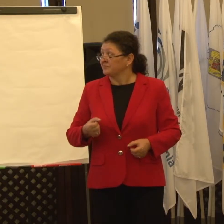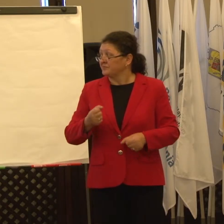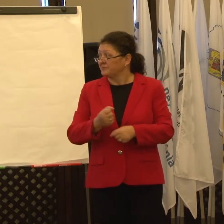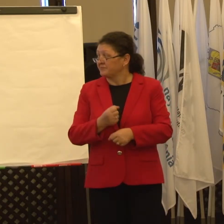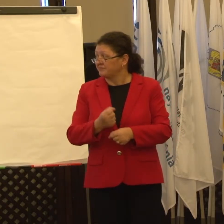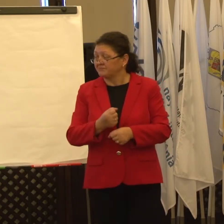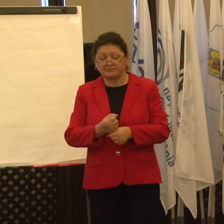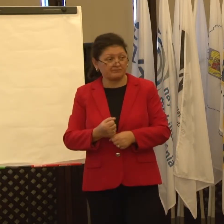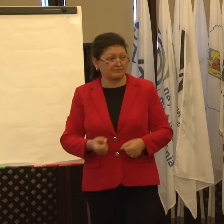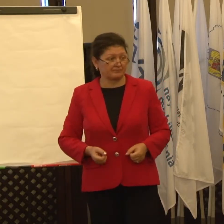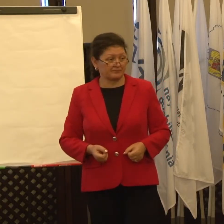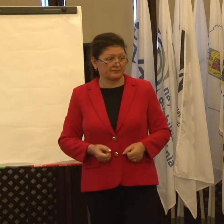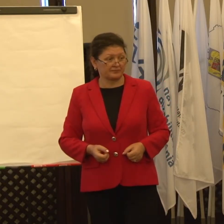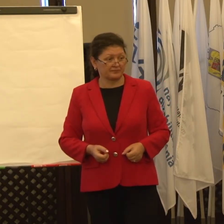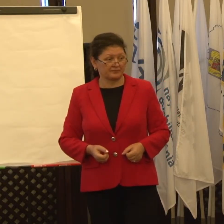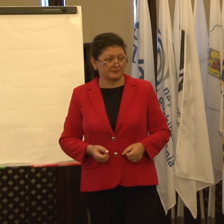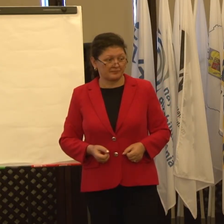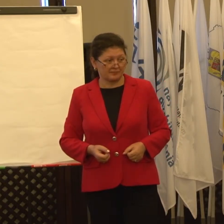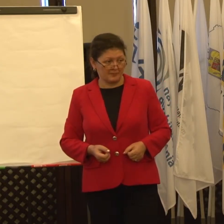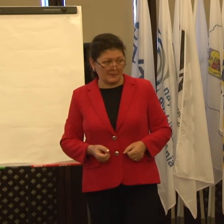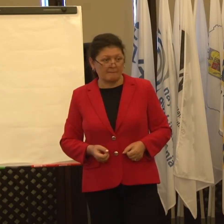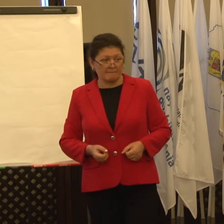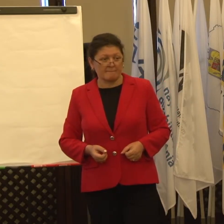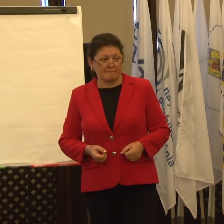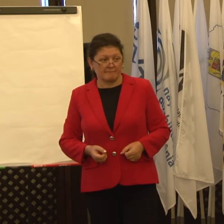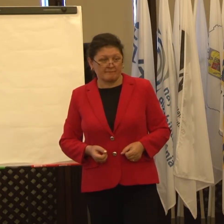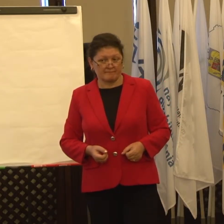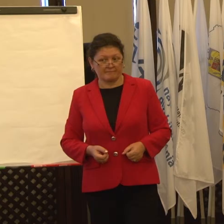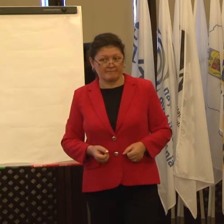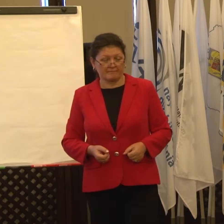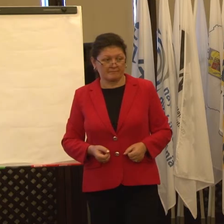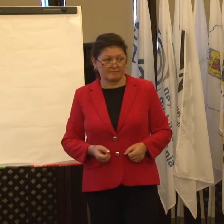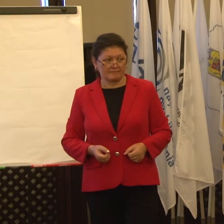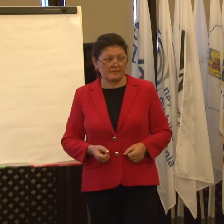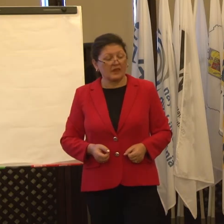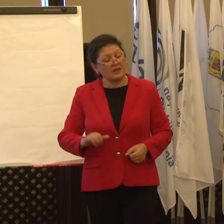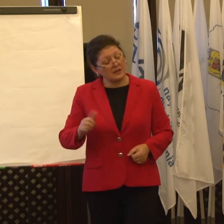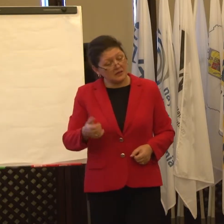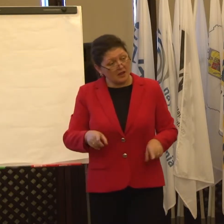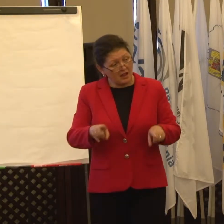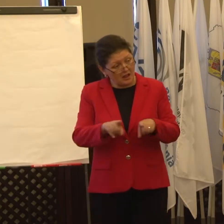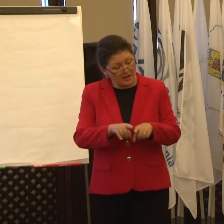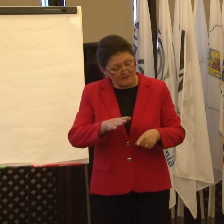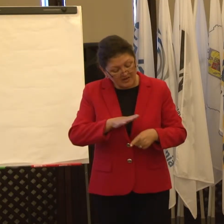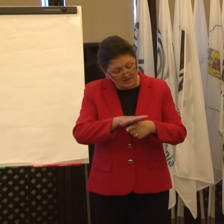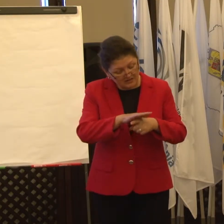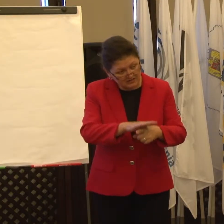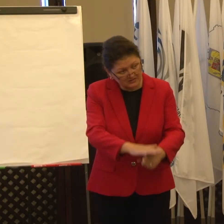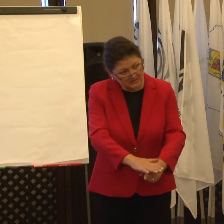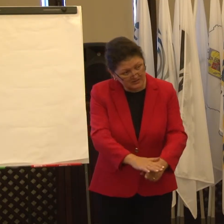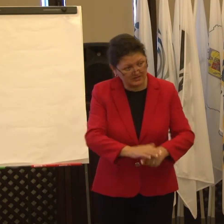ni se cuvin, nu? Intrăm în această categorie a persoanelor marginalizate cât se